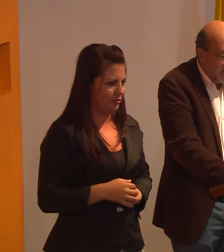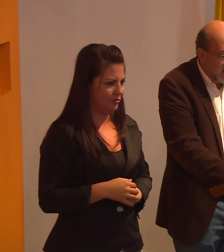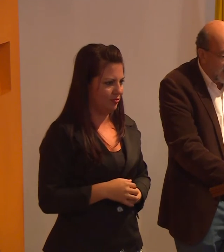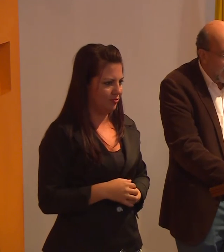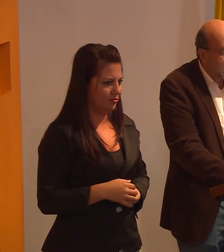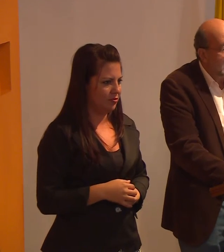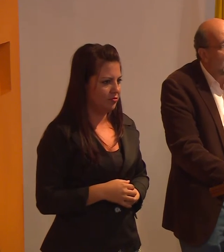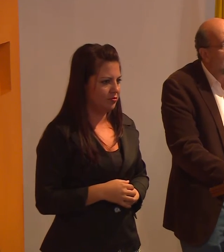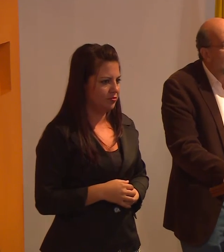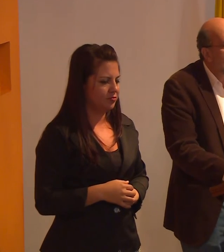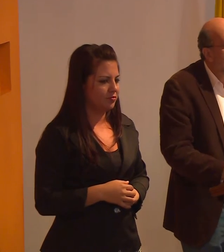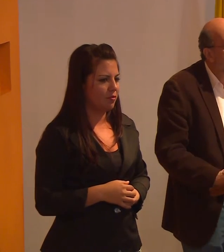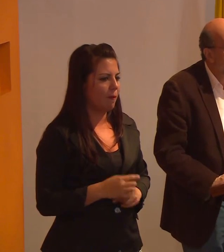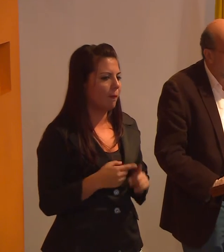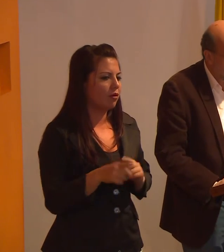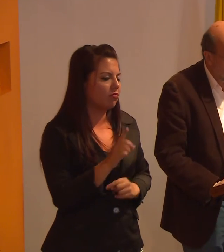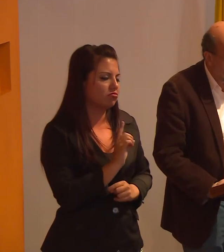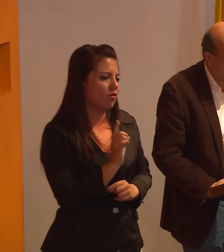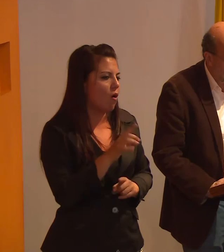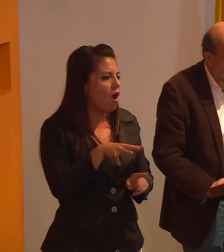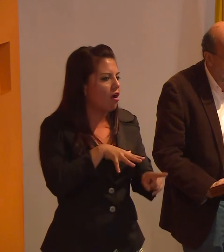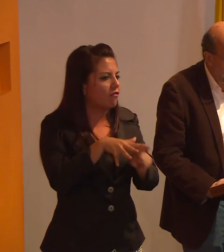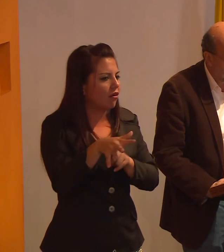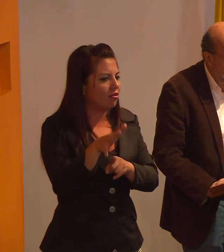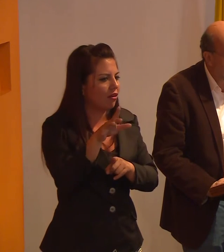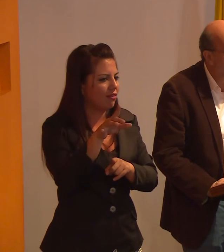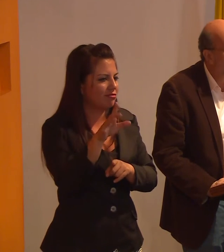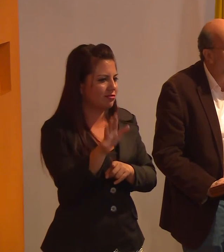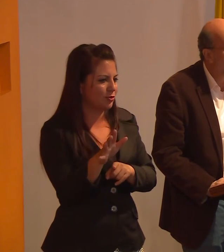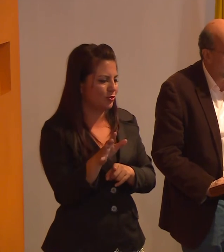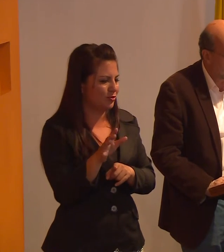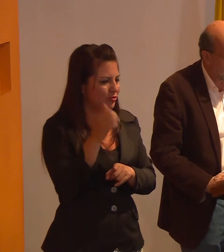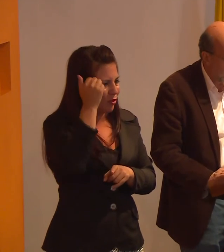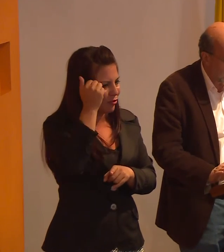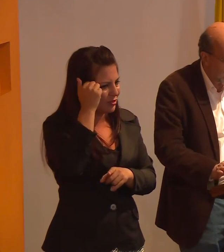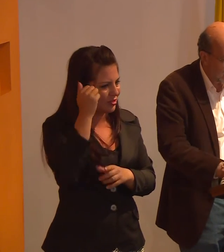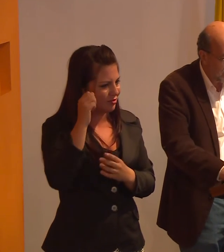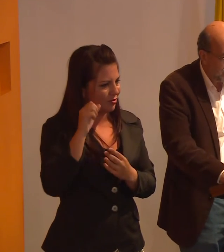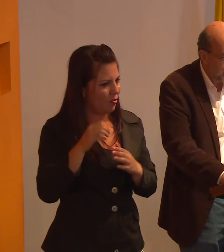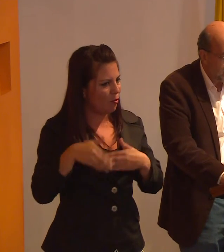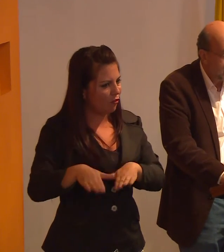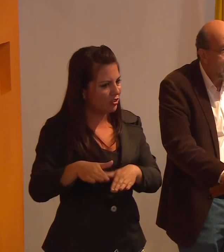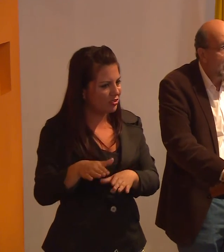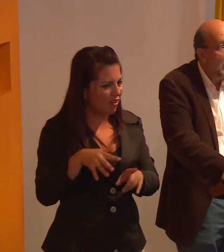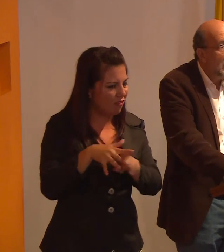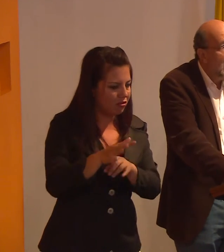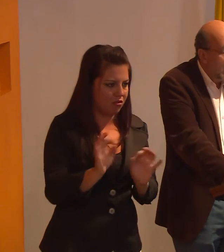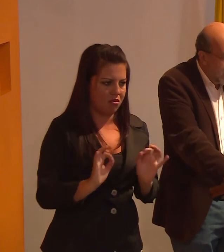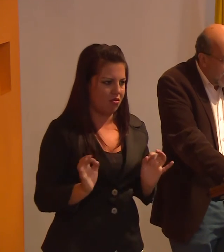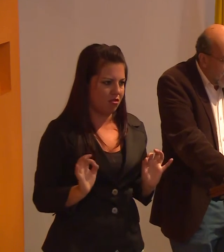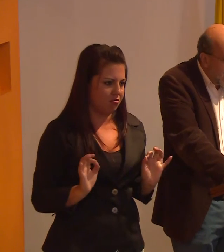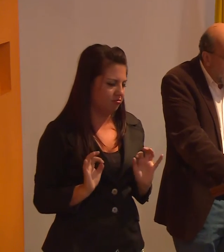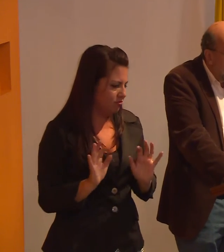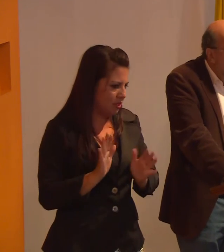vulnerar la estabilidad de nuestros docentes provisionales.